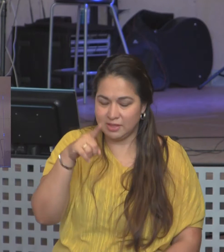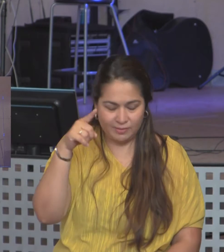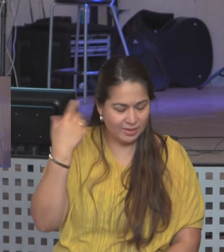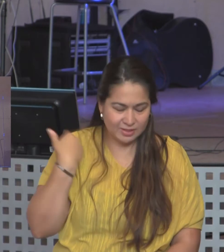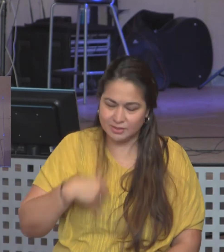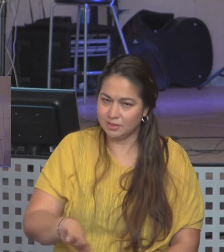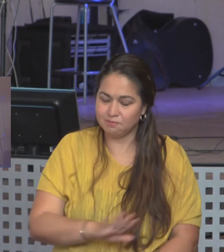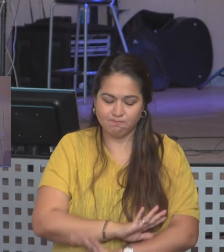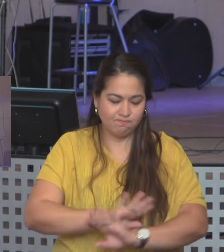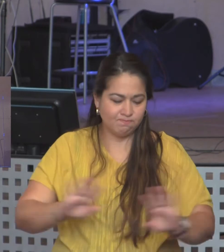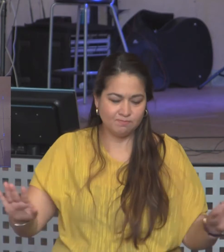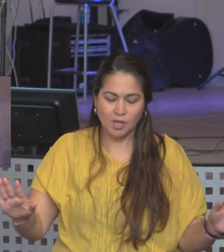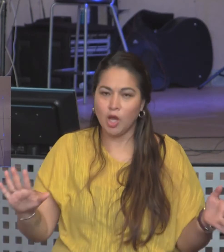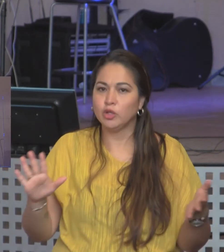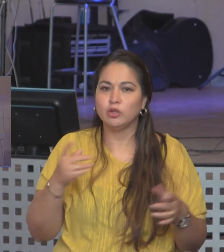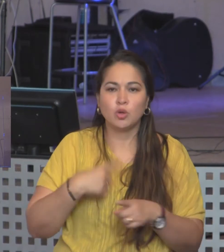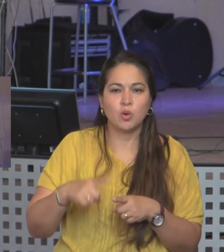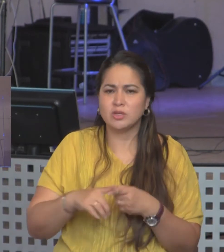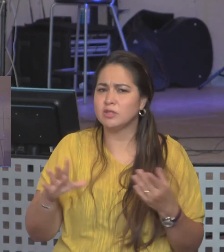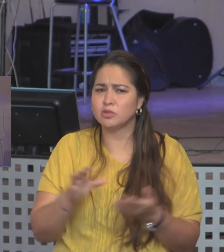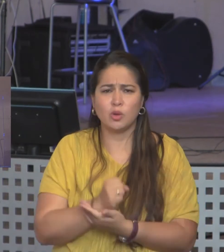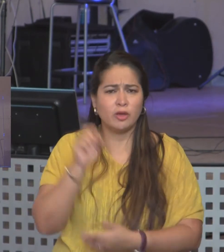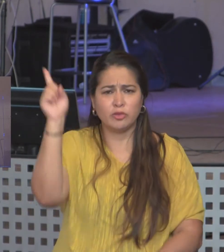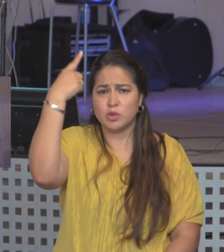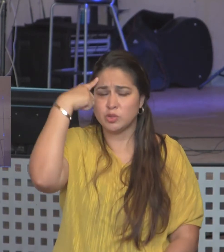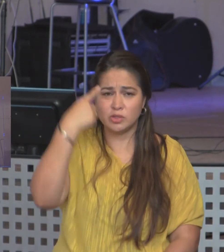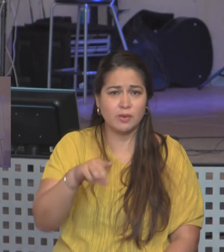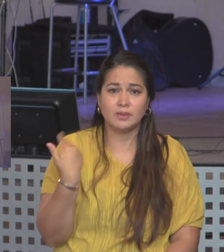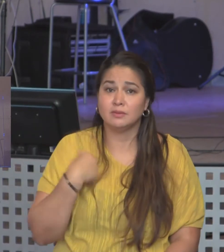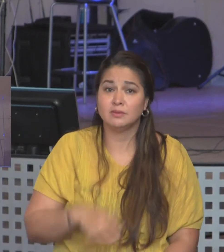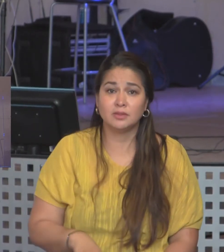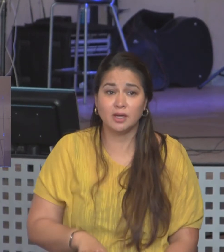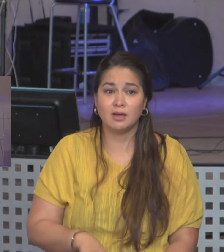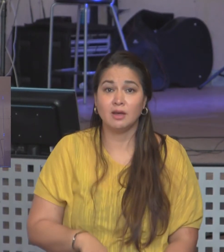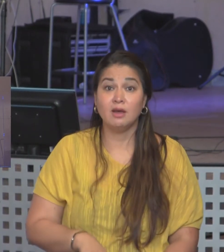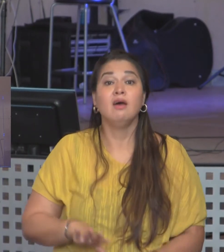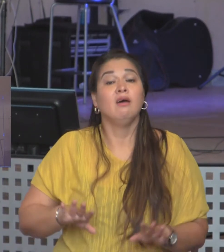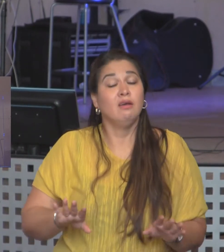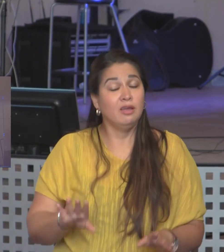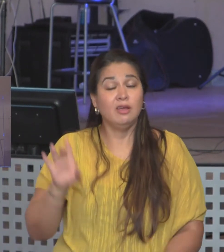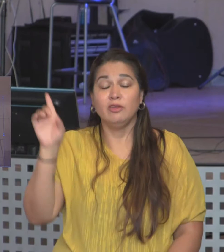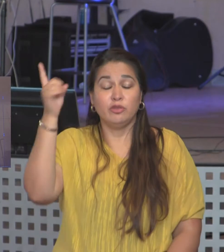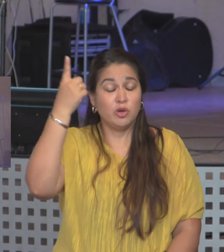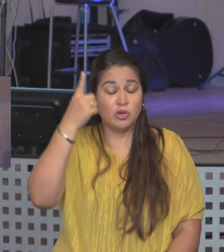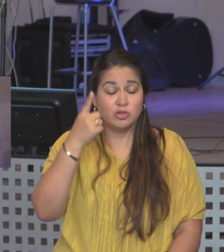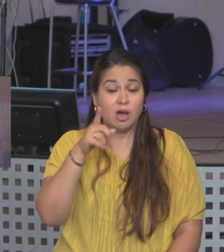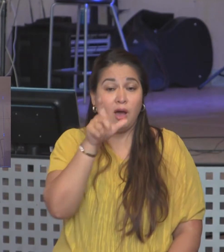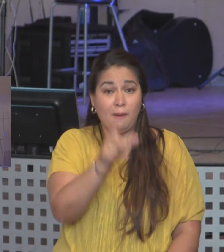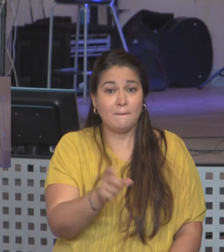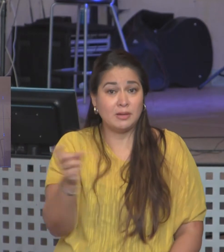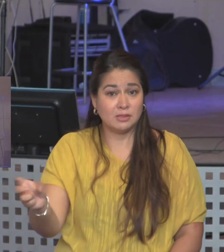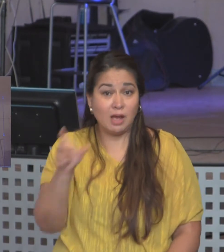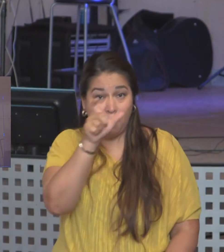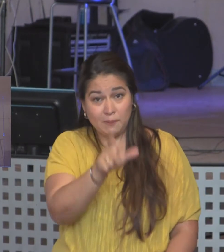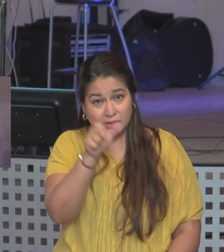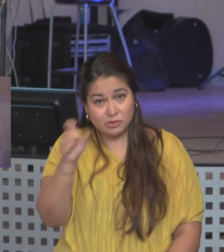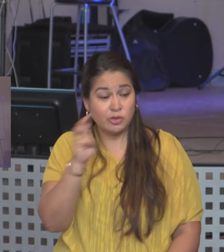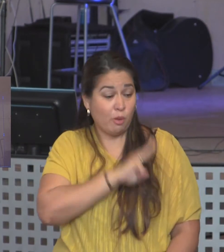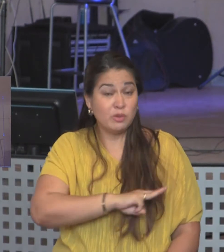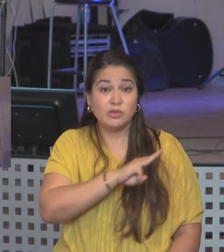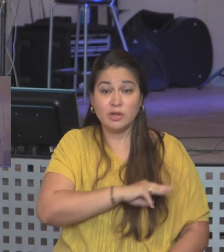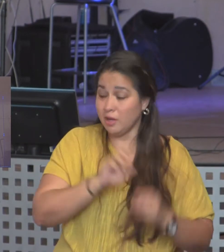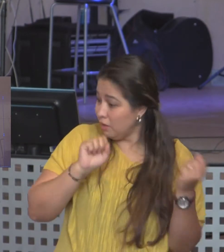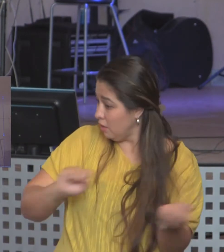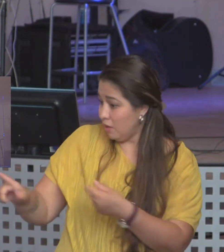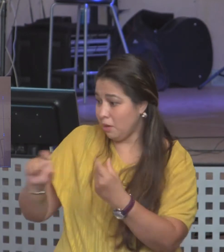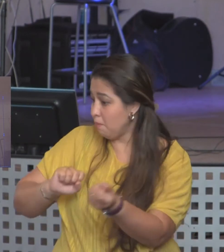Él sabe todas las cosas y aún así les mandó a caminar sobre el mar. ¿Cómo lo va a hacer?